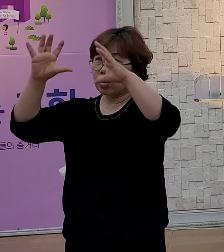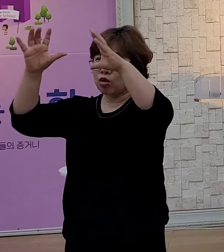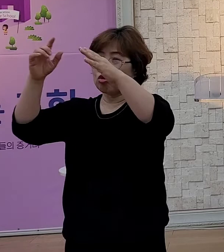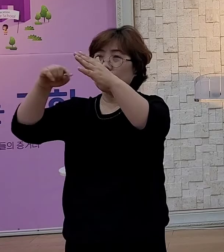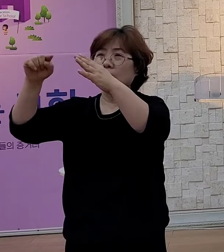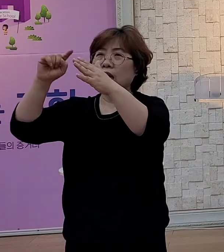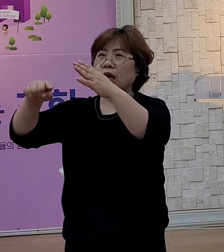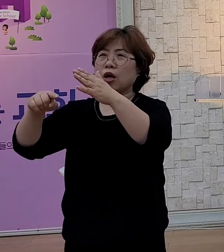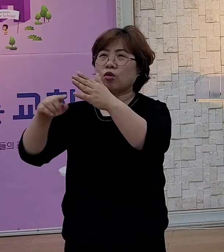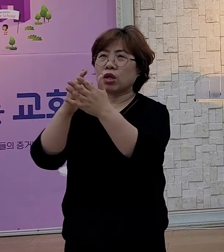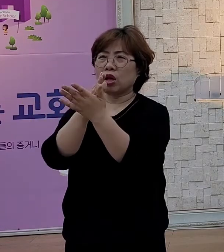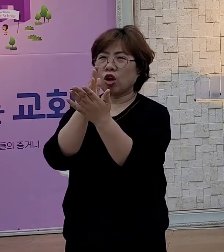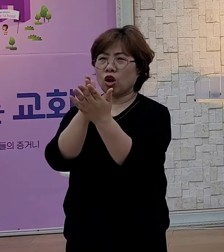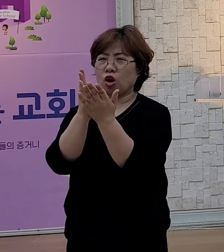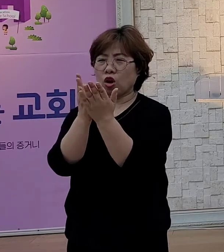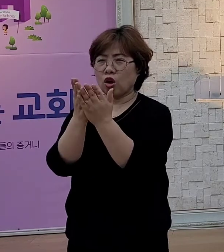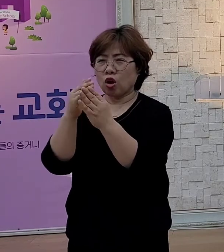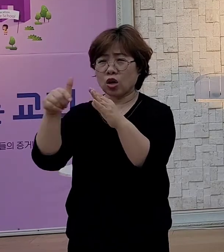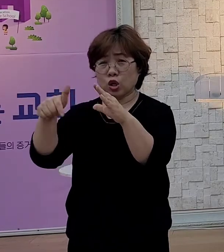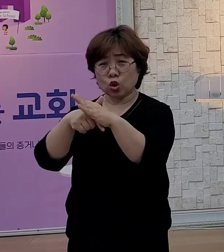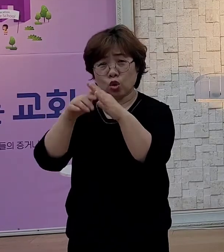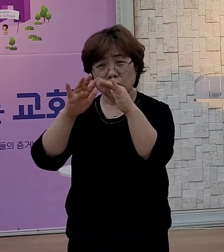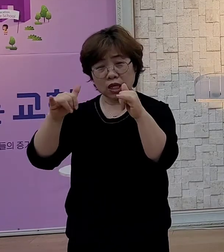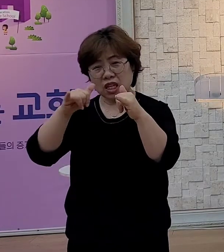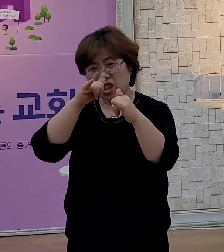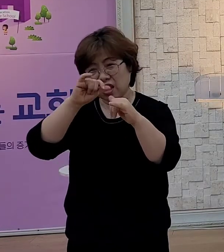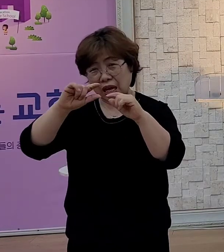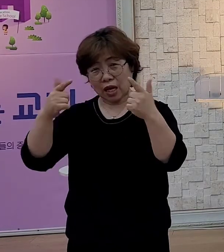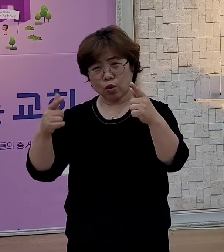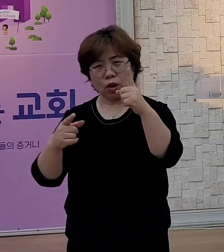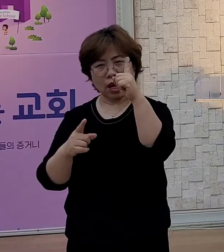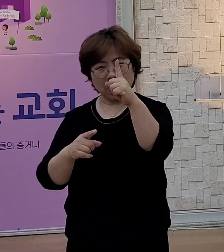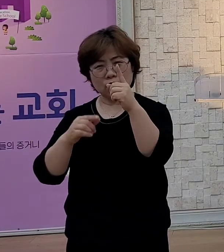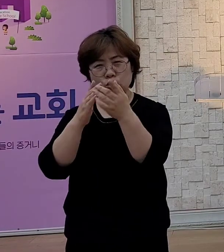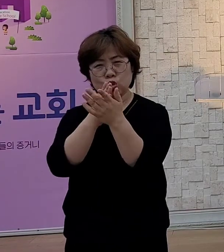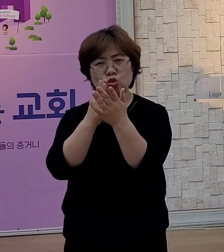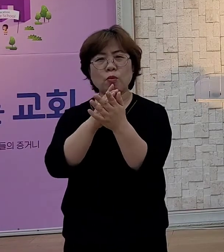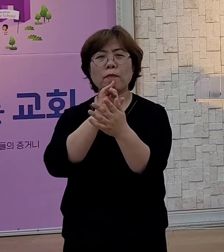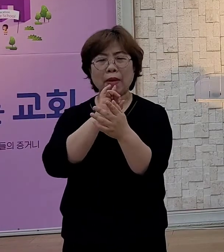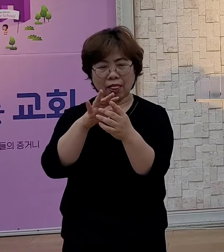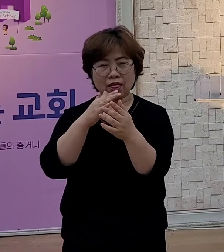단 한 종류의 사람만 있습니다. 이러더라고.